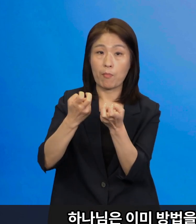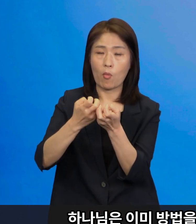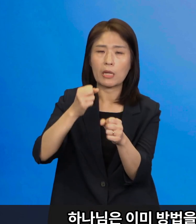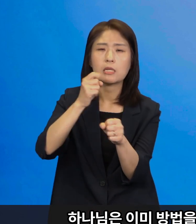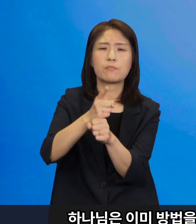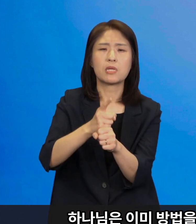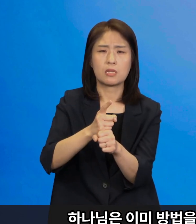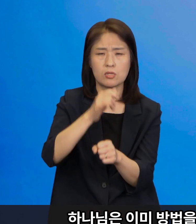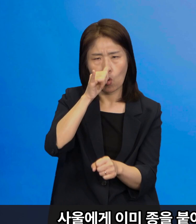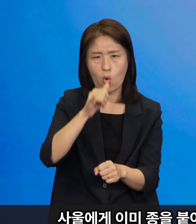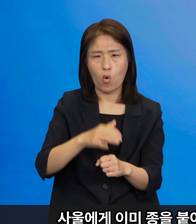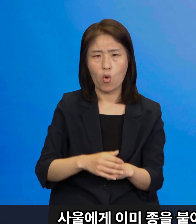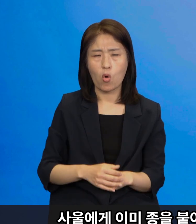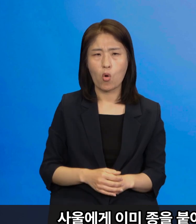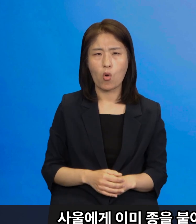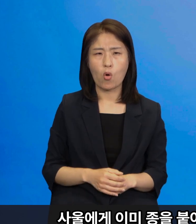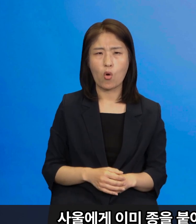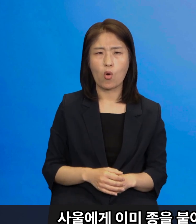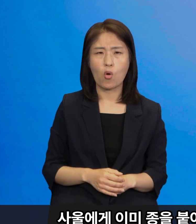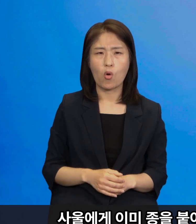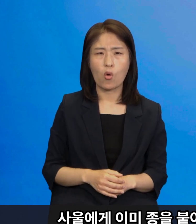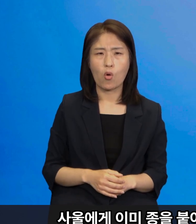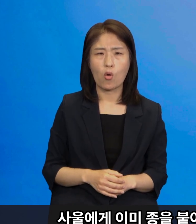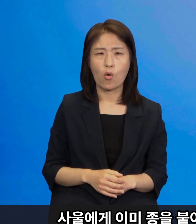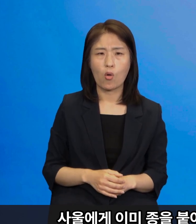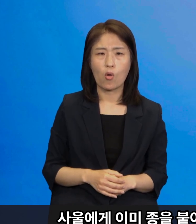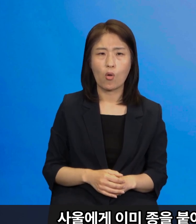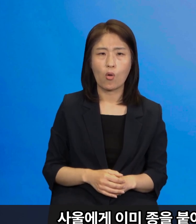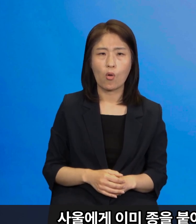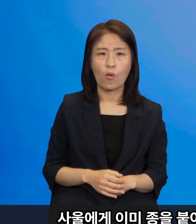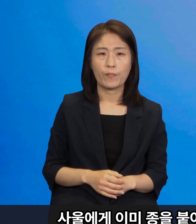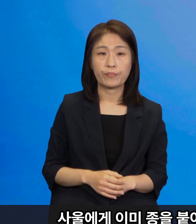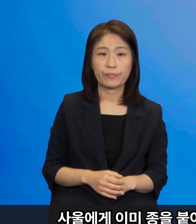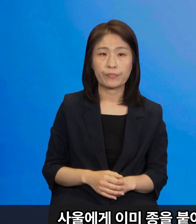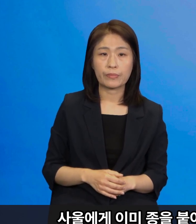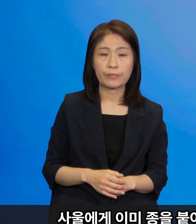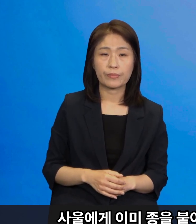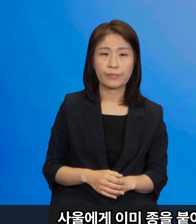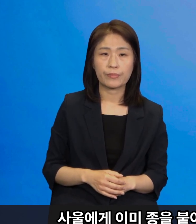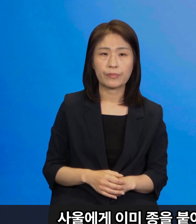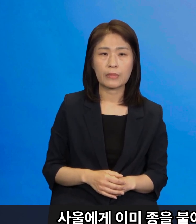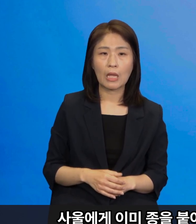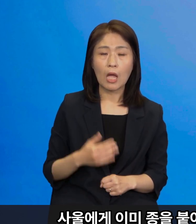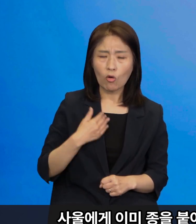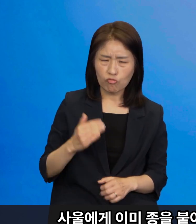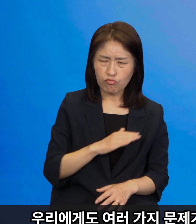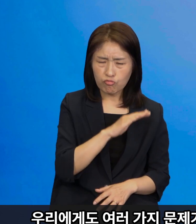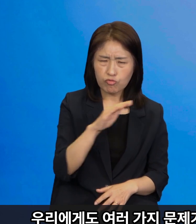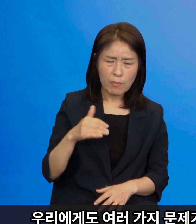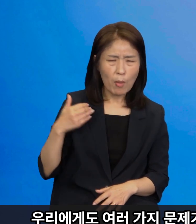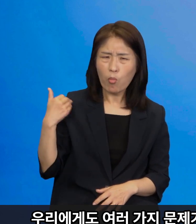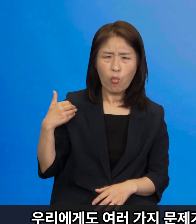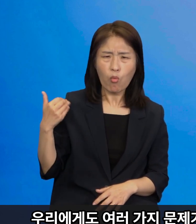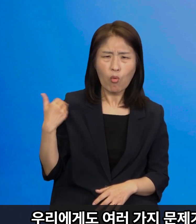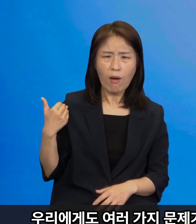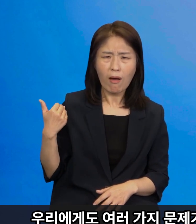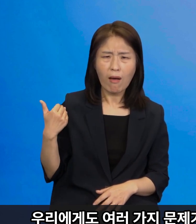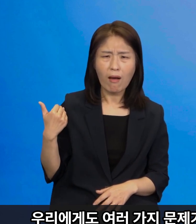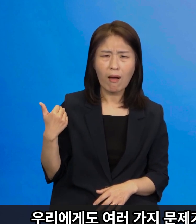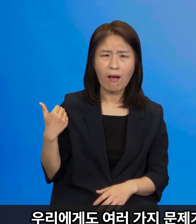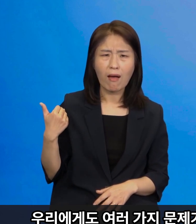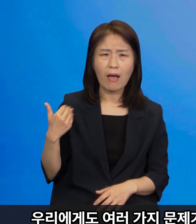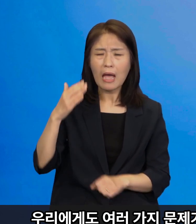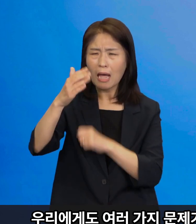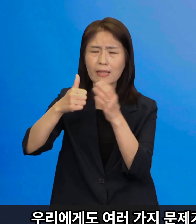나아만만 모를 뿐이에요. 사울에게 이미 종을 붙여주셨어요. 사울만 몰랐을 뿐이에요. 우리에게도 여러 가지